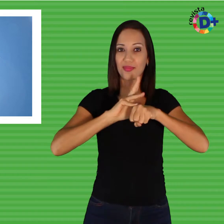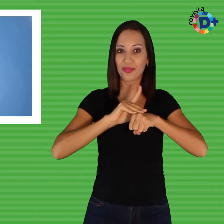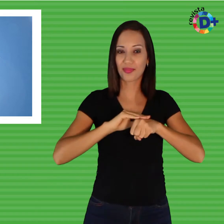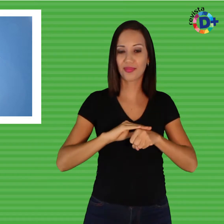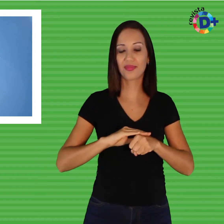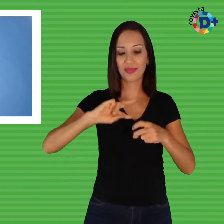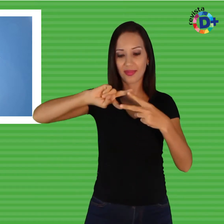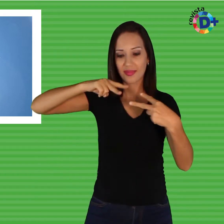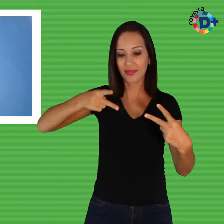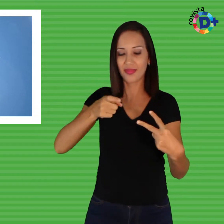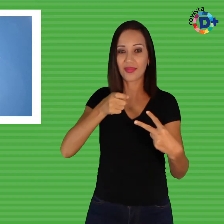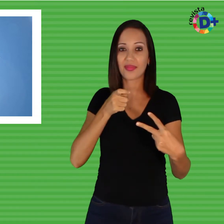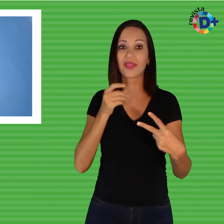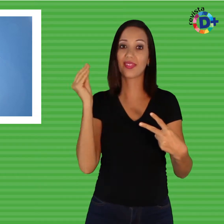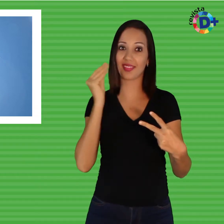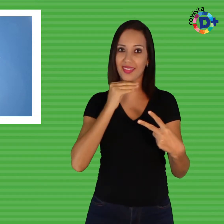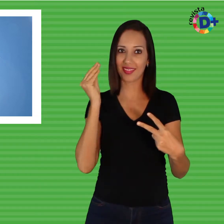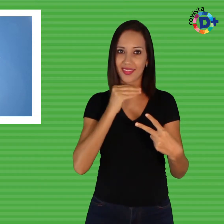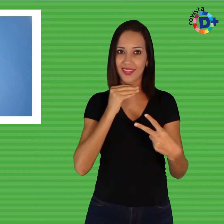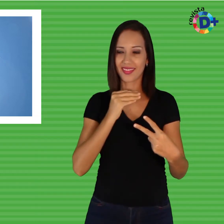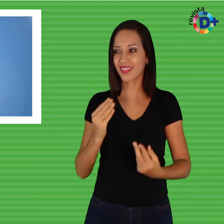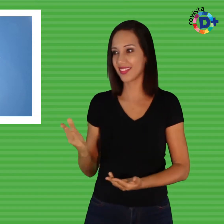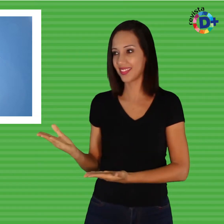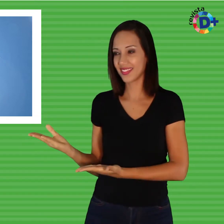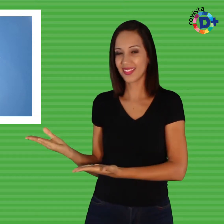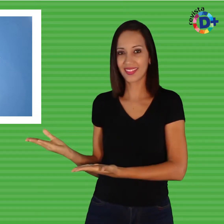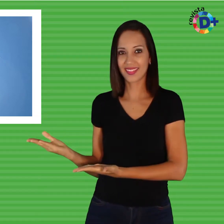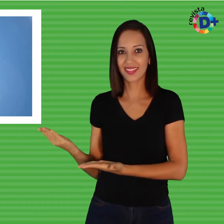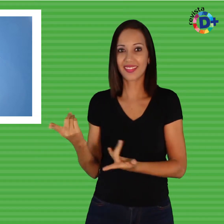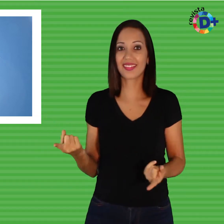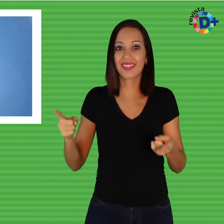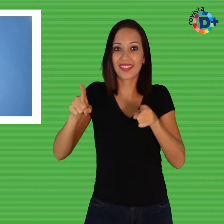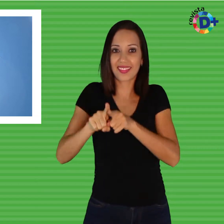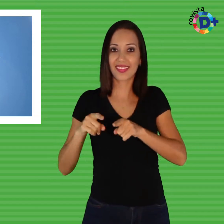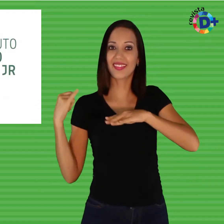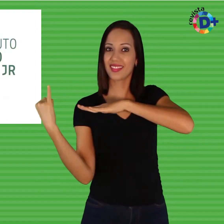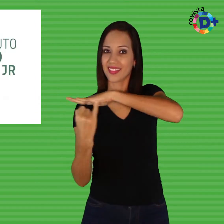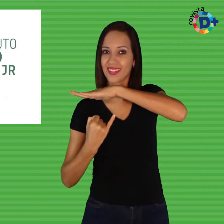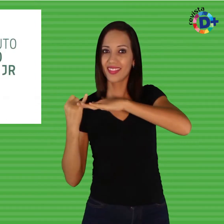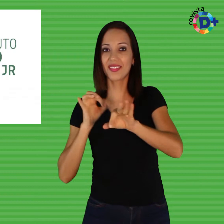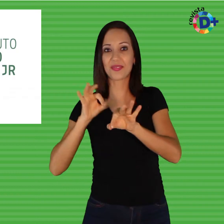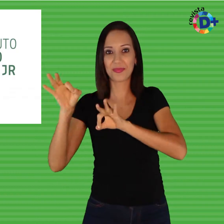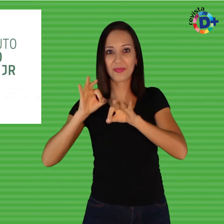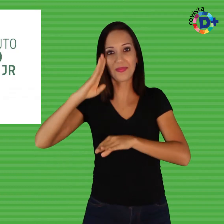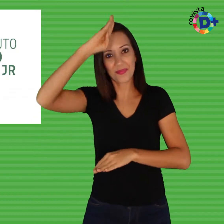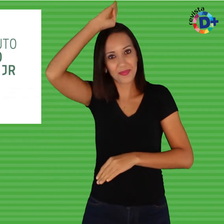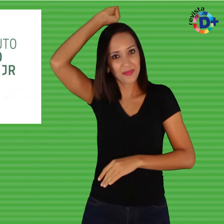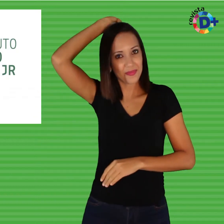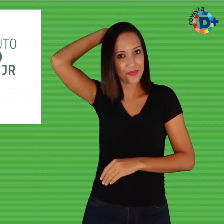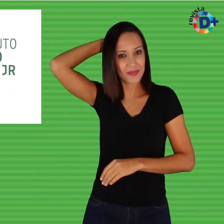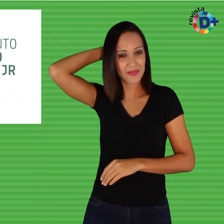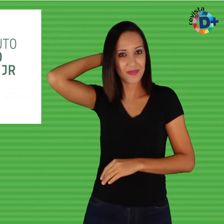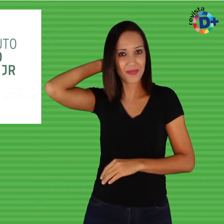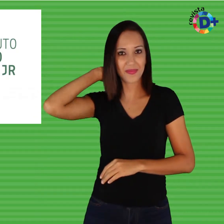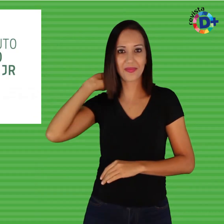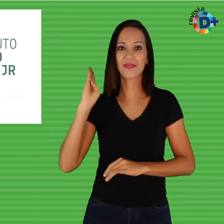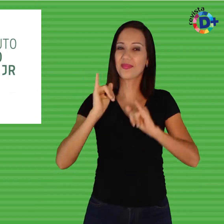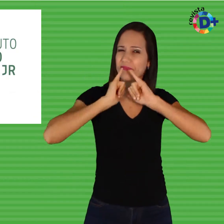X frágil, SXF, em parceria com o Instituto Projeto Neymar Júnior. Entra no